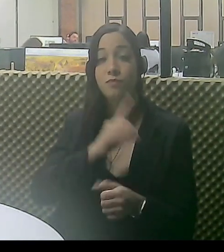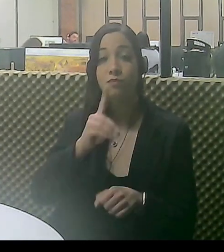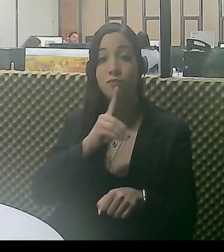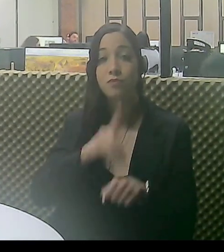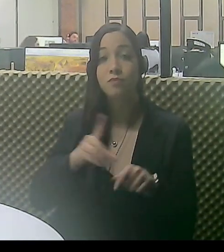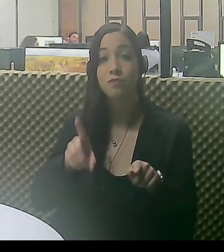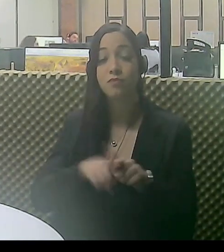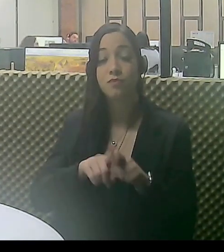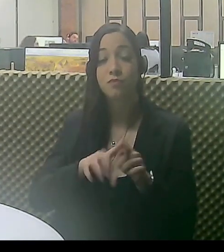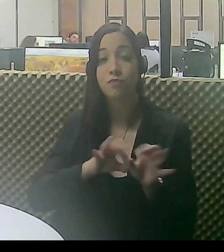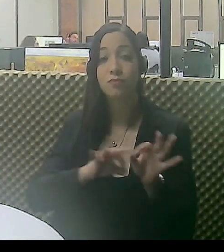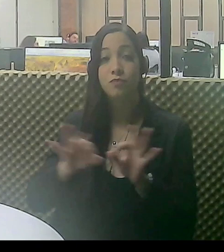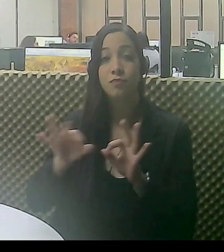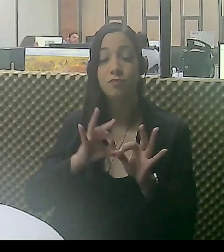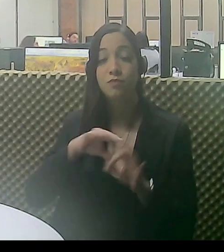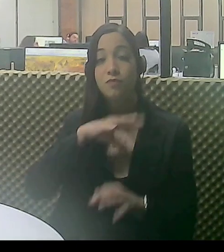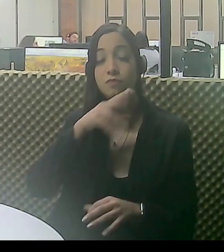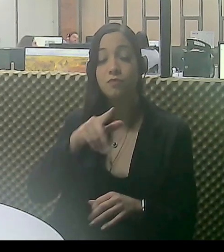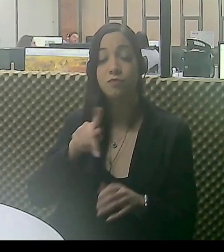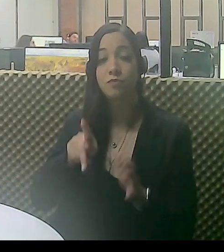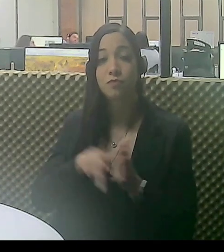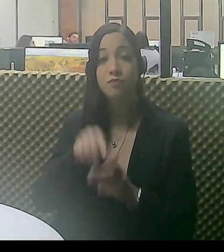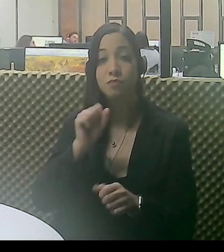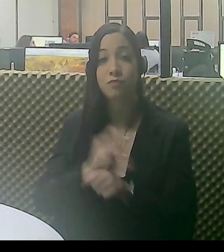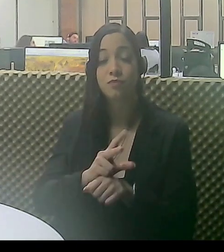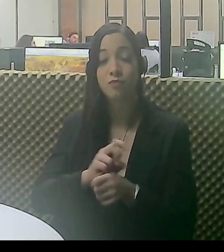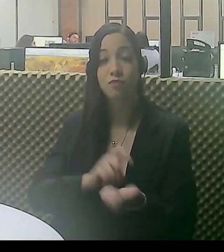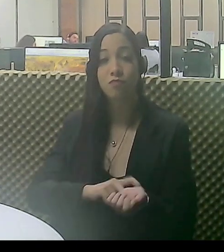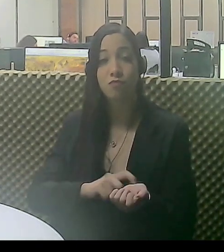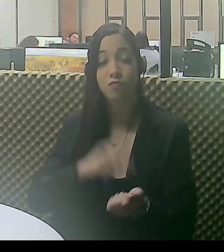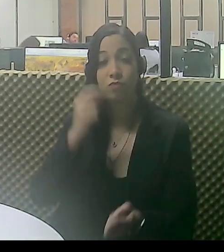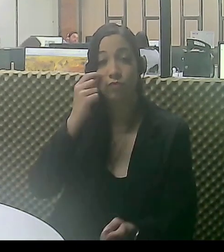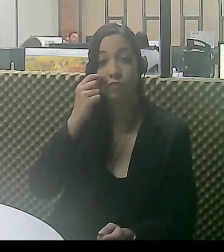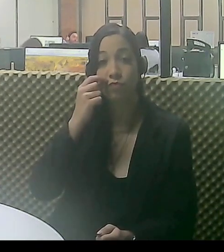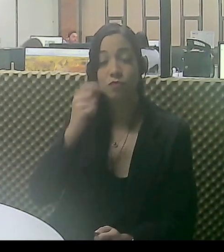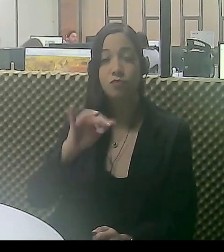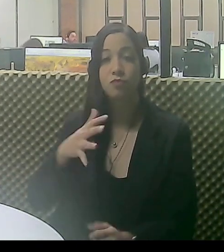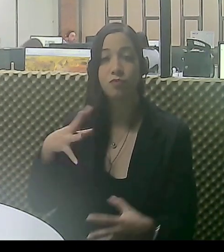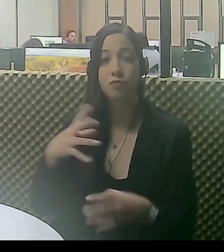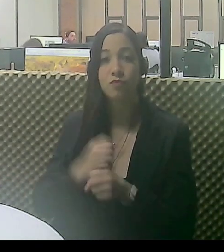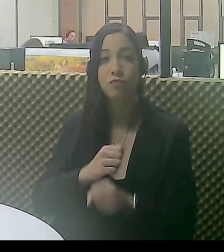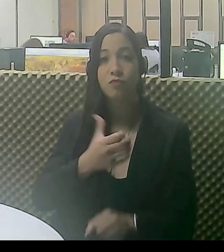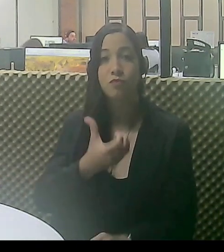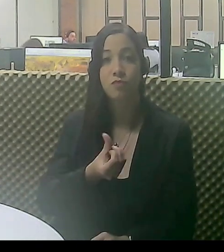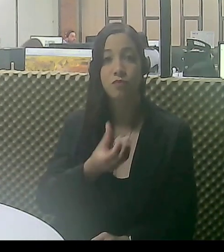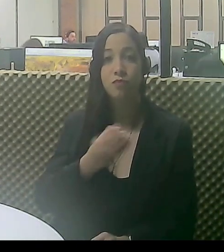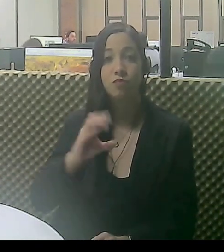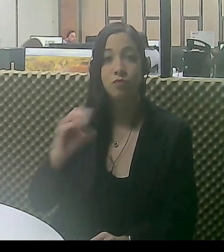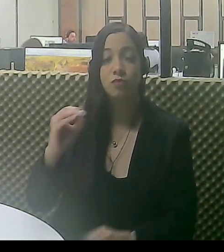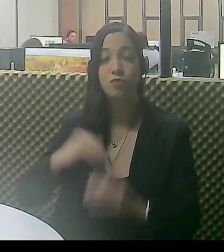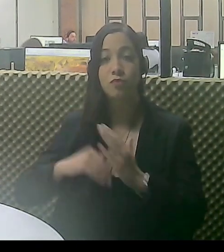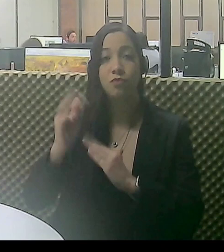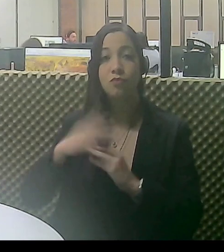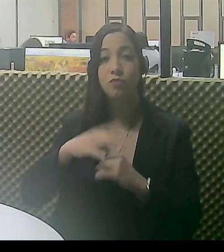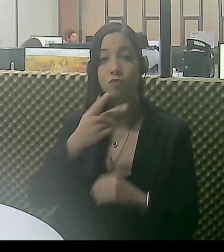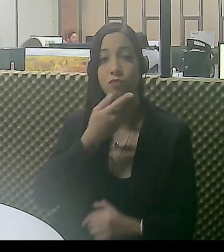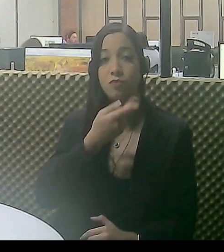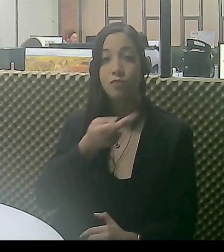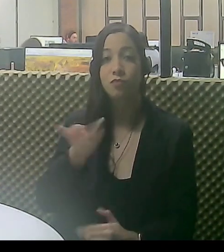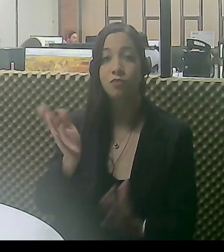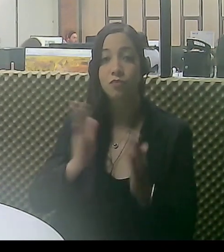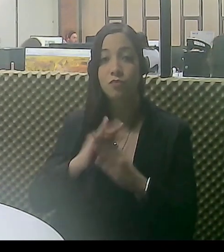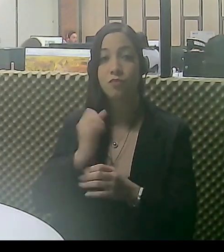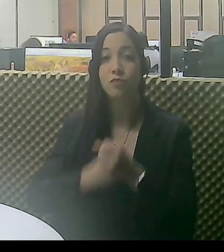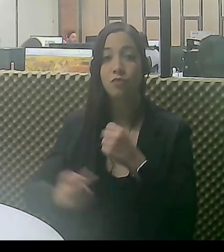também o programa de controle de animais peçonhentos, raiva e roedores. São mais ou menos 600 profissionais, que só de visitas domiciliares no